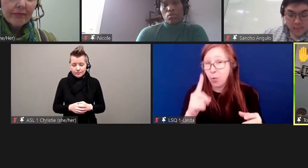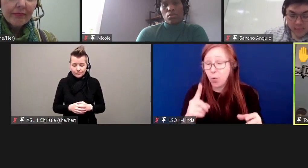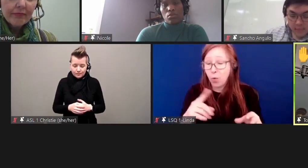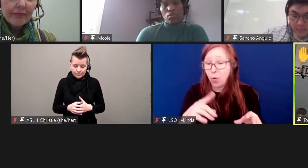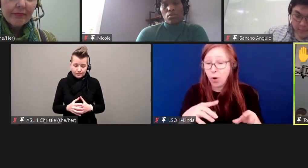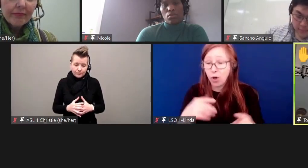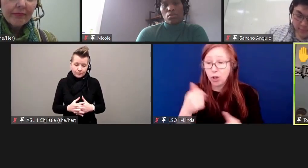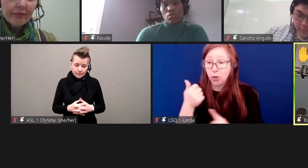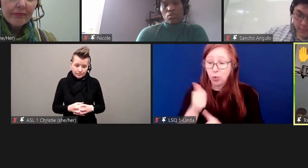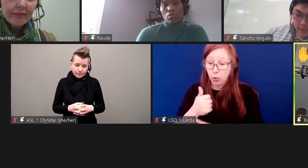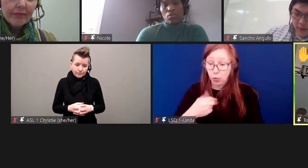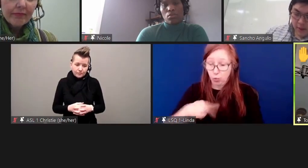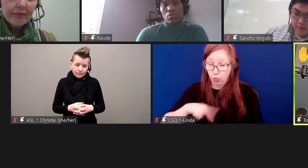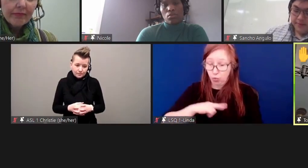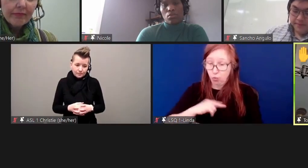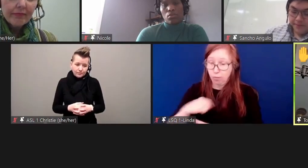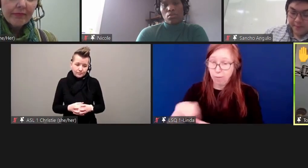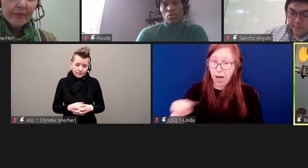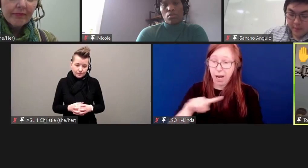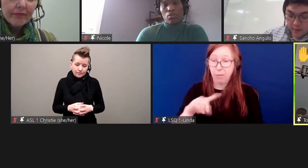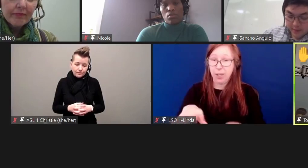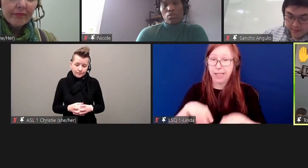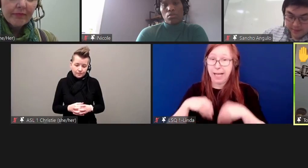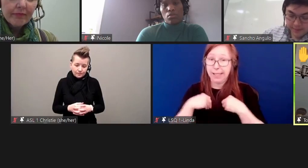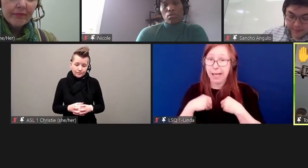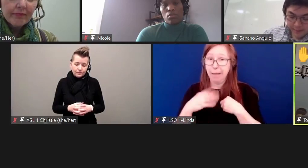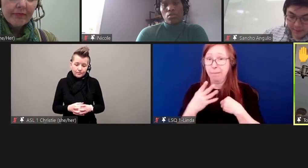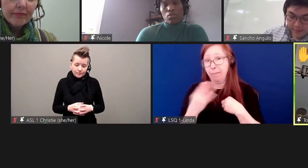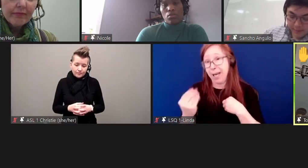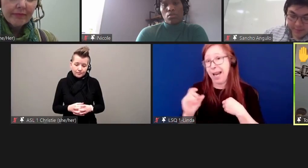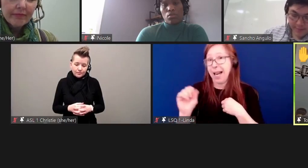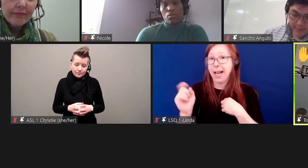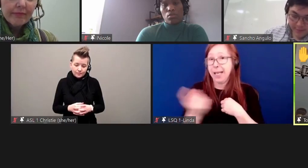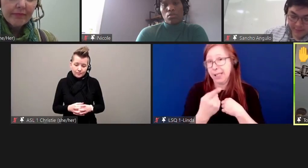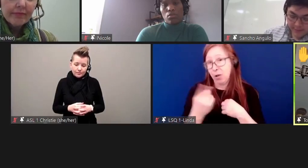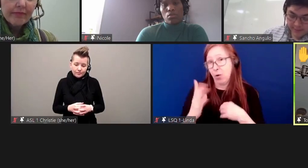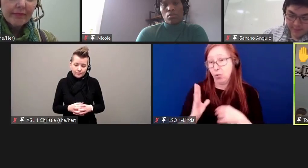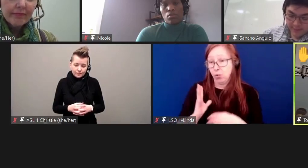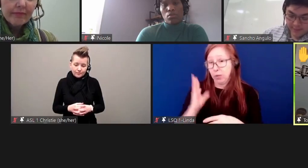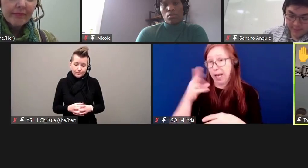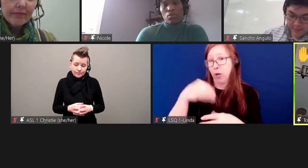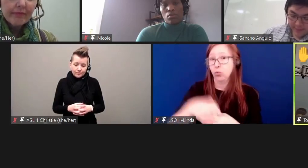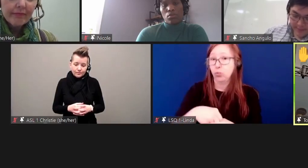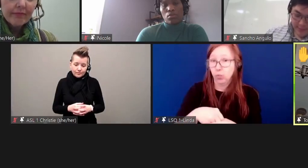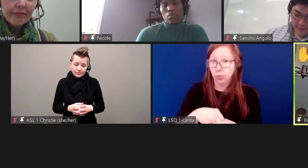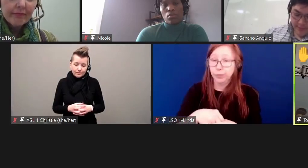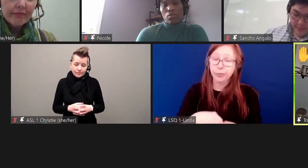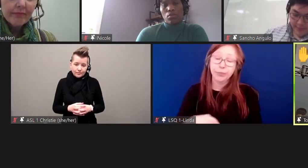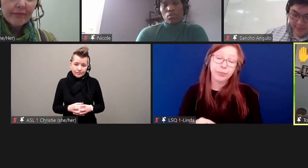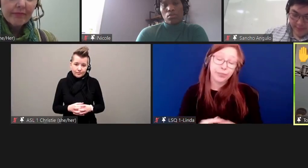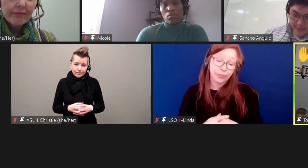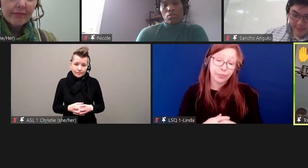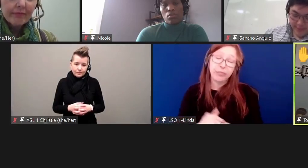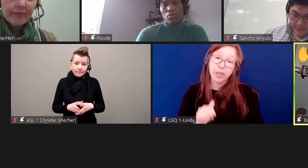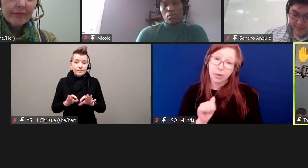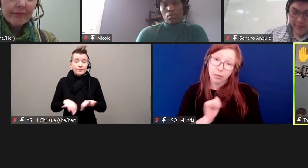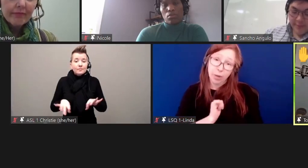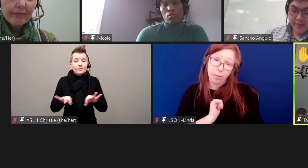incluent. Alors, il y a vraiment une question d'accessibilité et d'inclusion. Et franchement, j'ai été très